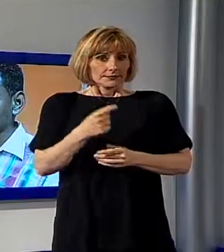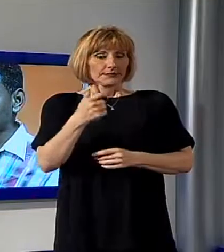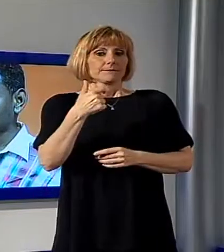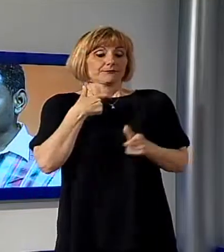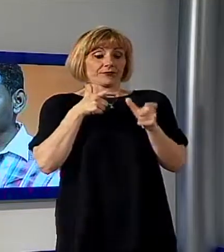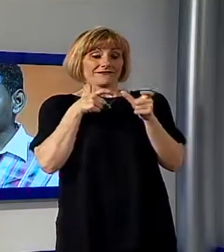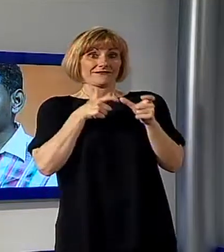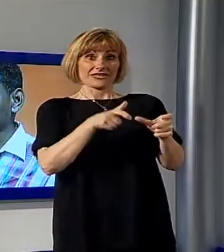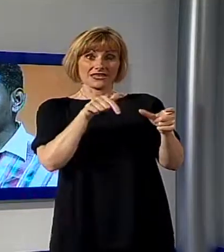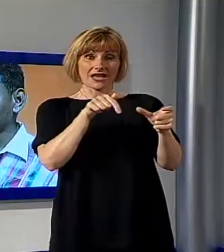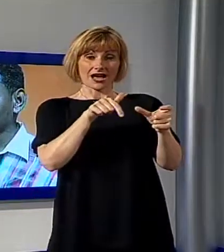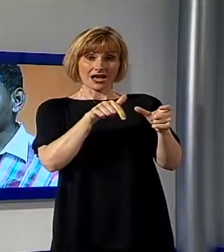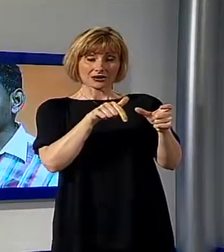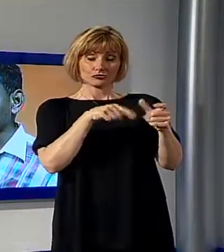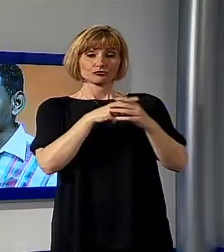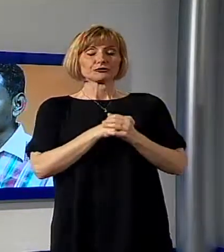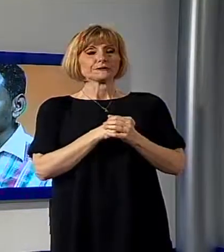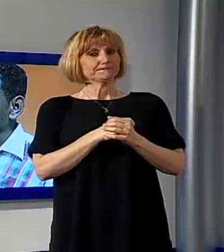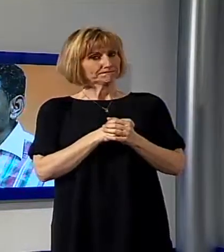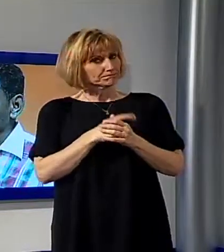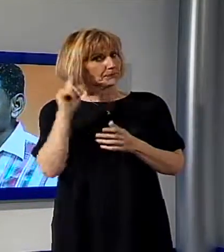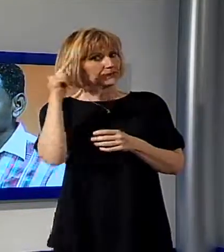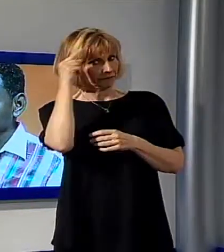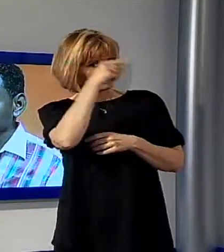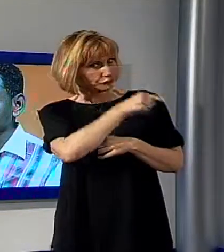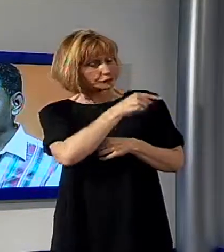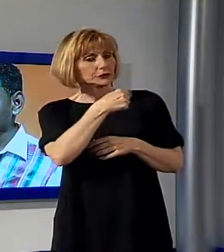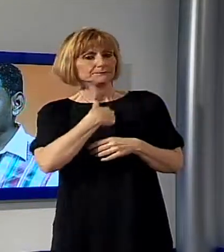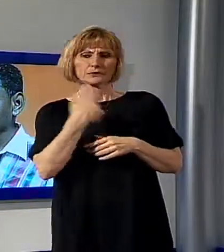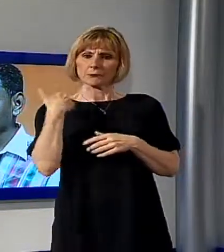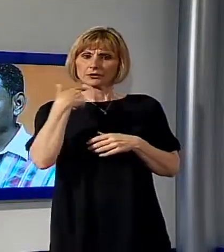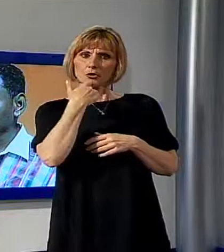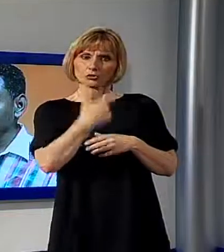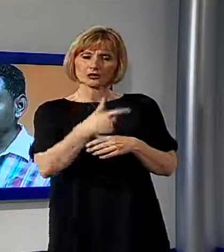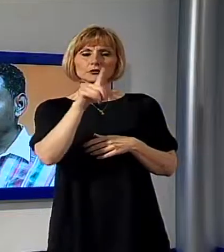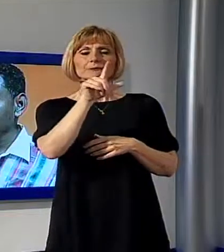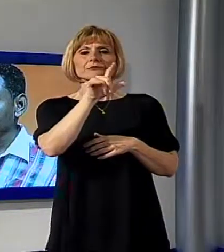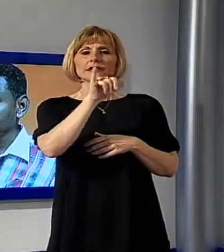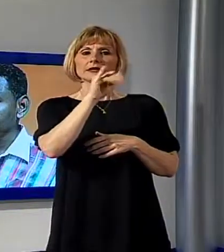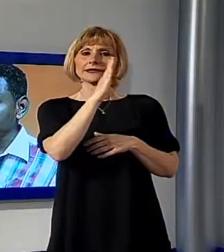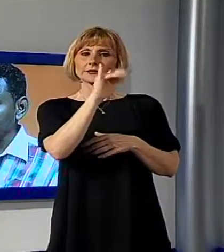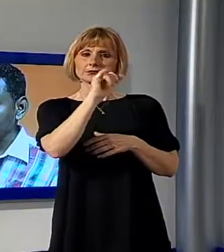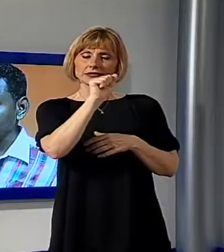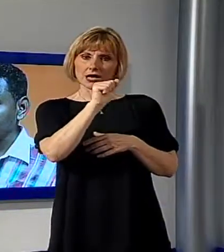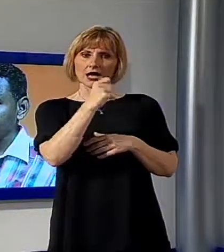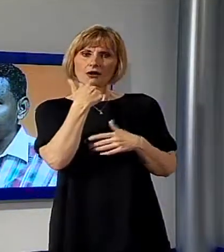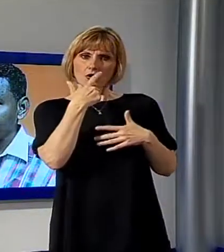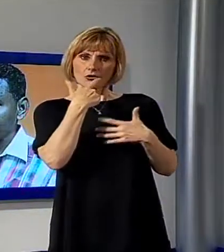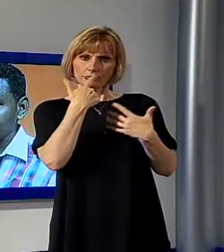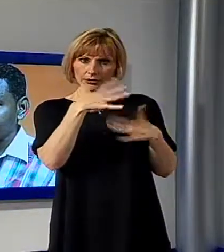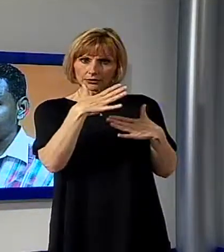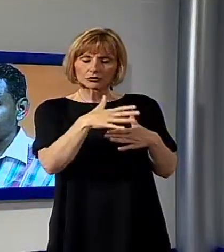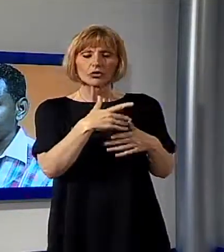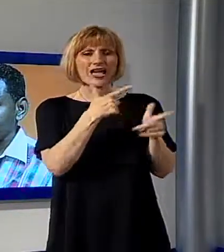In questi viaggi sono molto difficili e, come ho detto prima, per esempio in Libia le armi sono